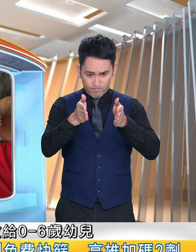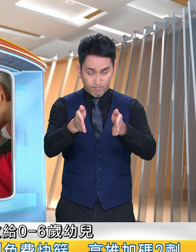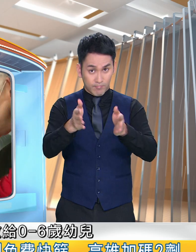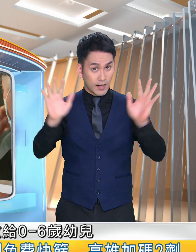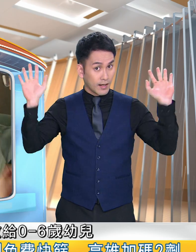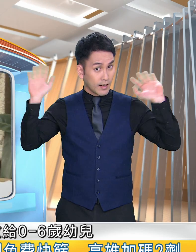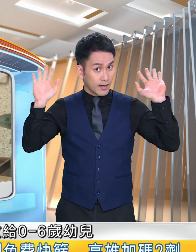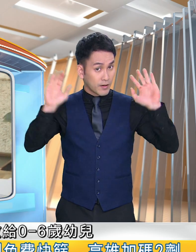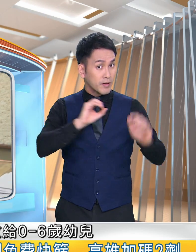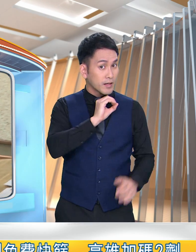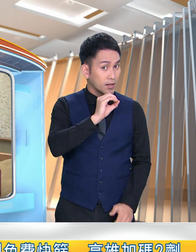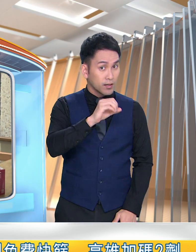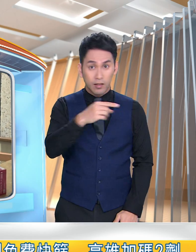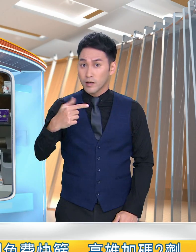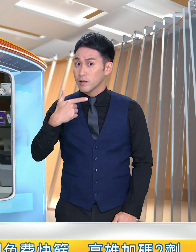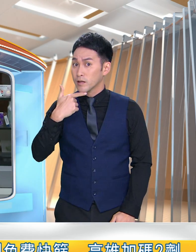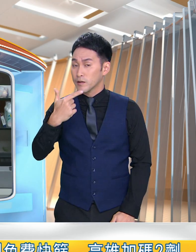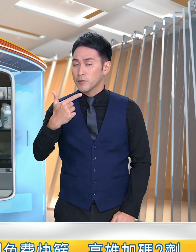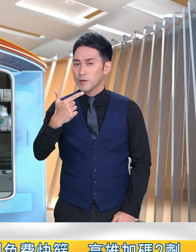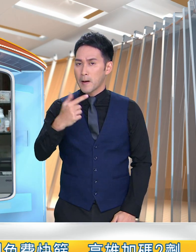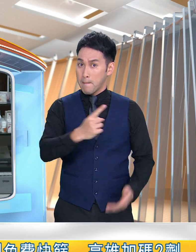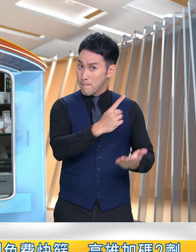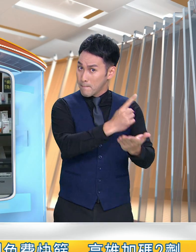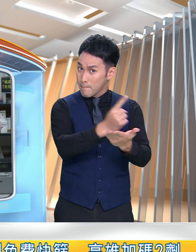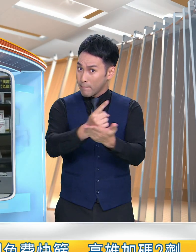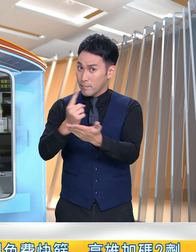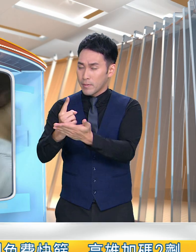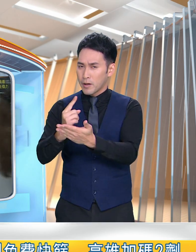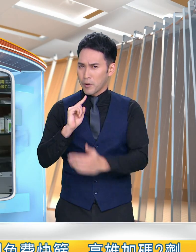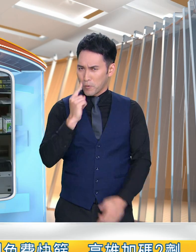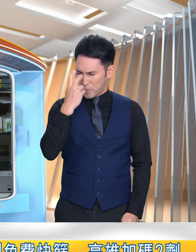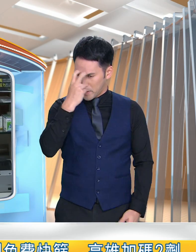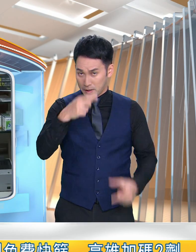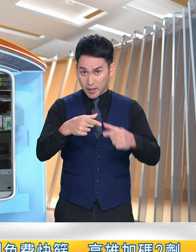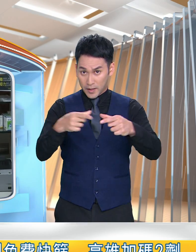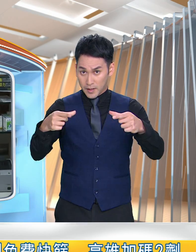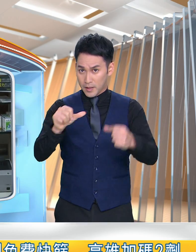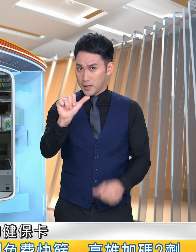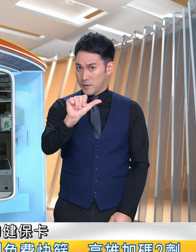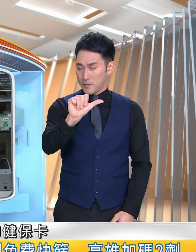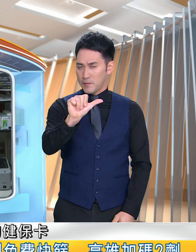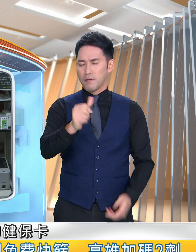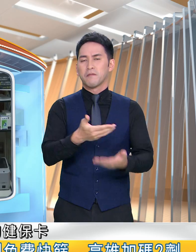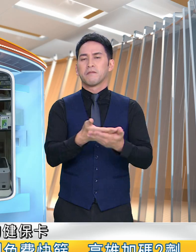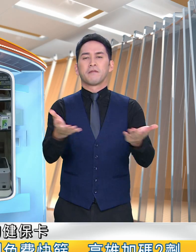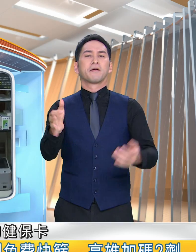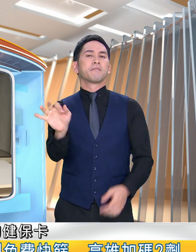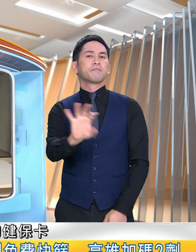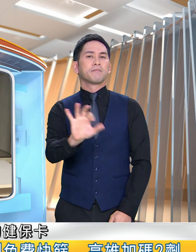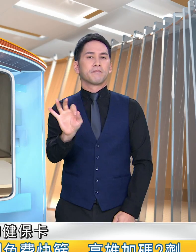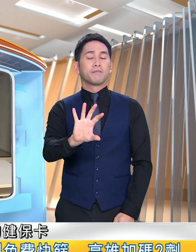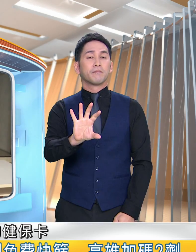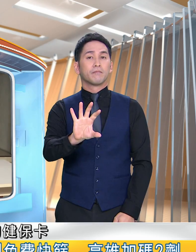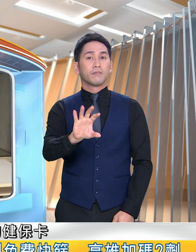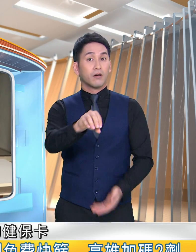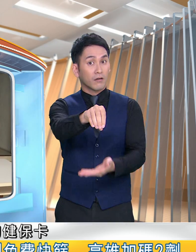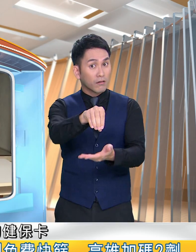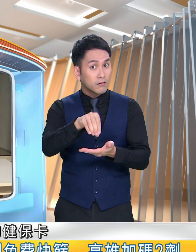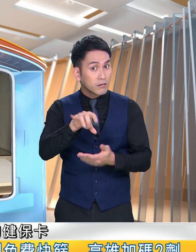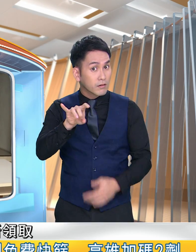儿每人5剂的免费快筛。家长要拿着孩子的健保卡前往药